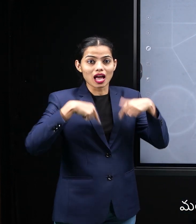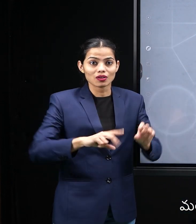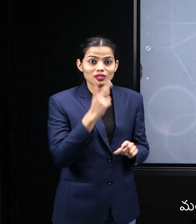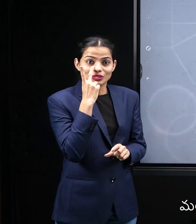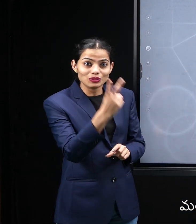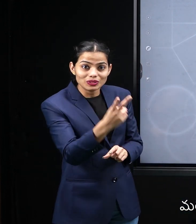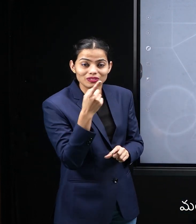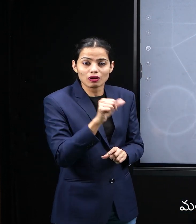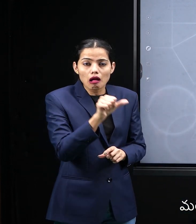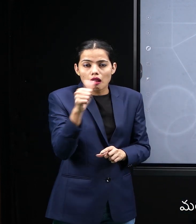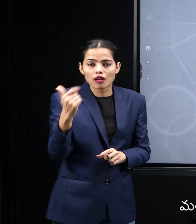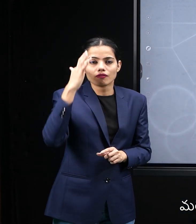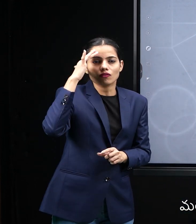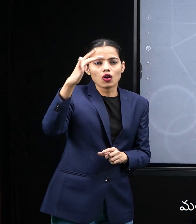మరొక సిద్ధాంతాన్ని చూద్దాం.